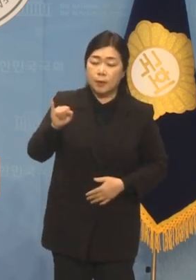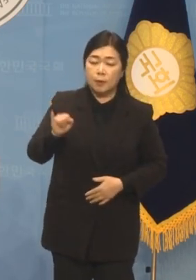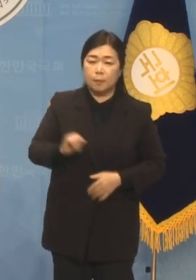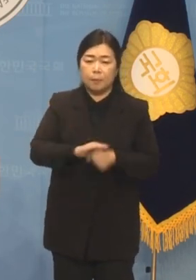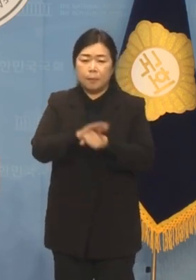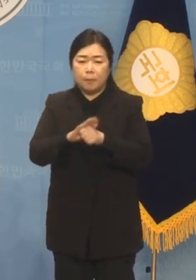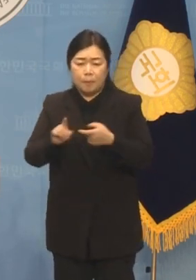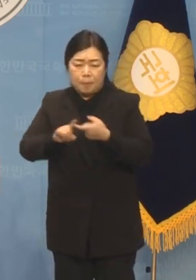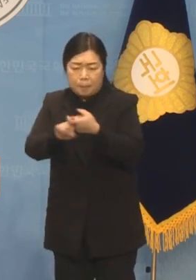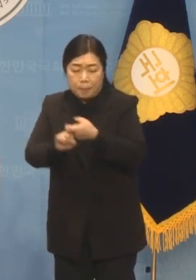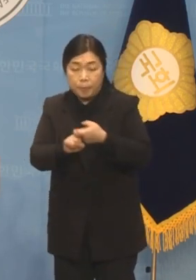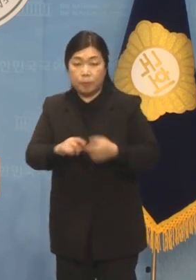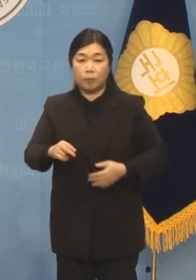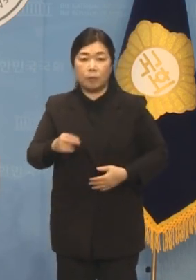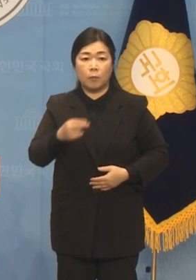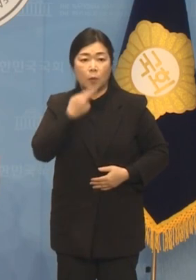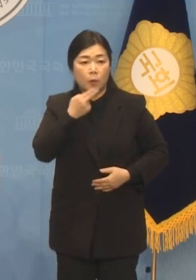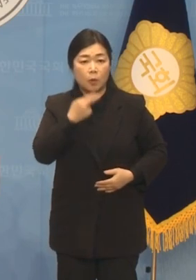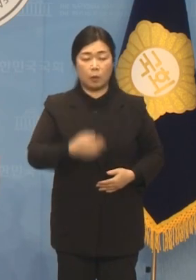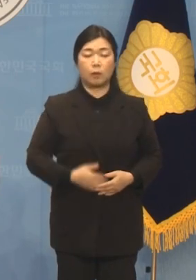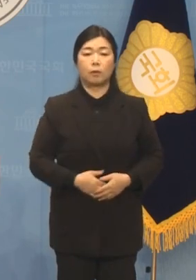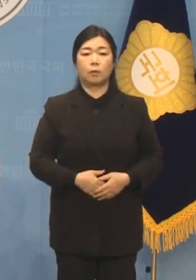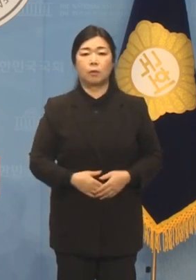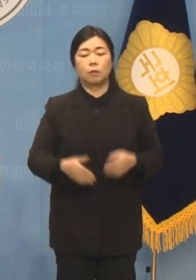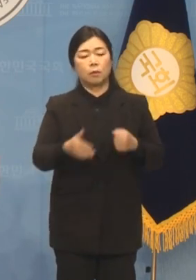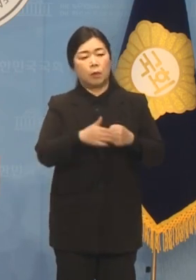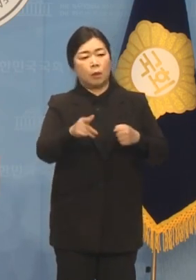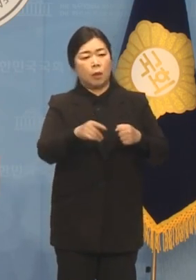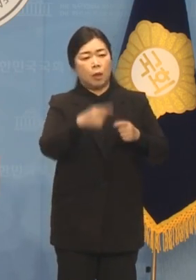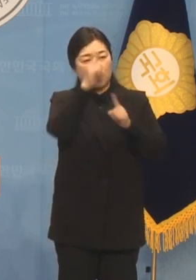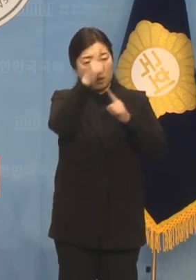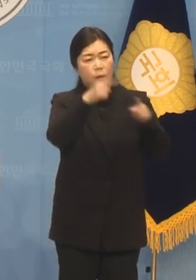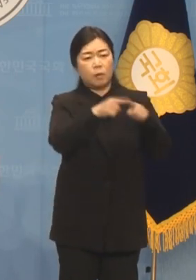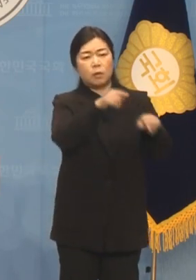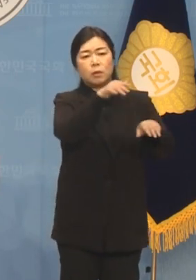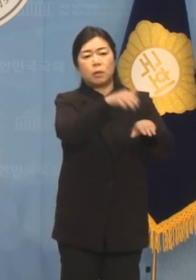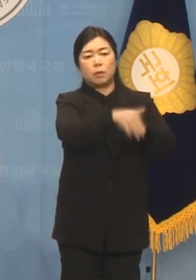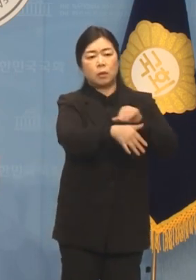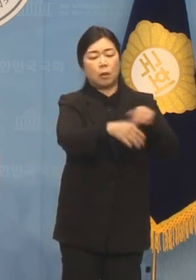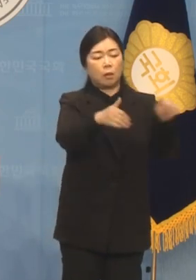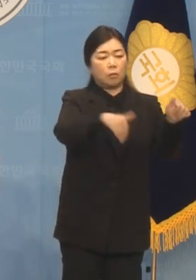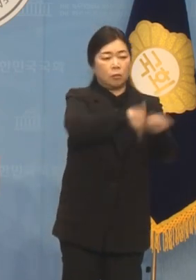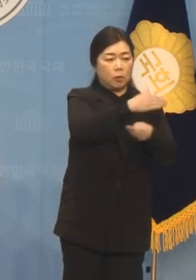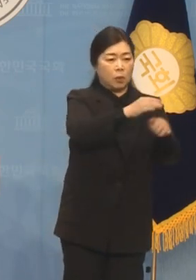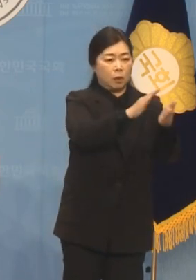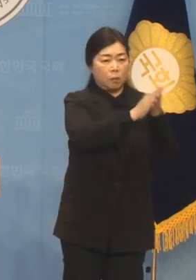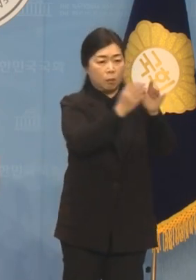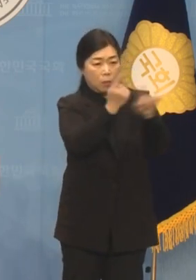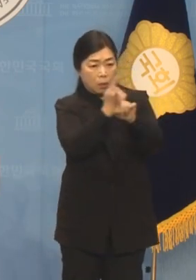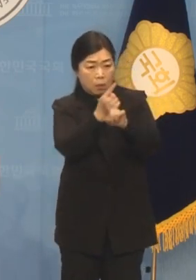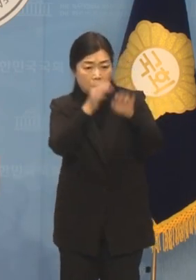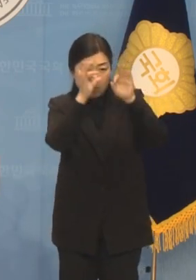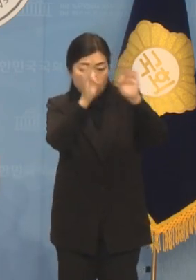특정인의 정당으로 변해가는 곳에서 더 이상 희망을 찾지 않을 것입니다.